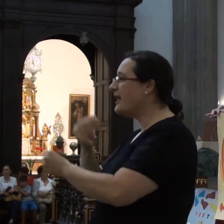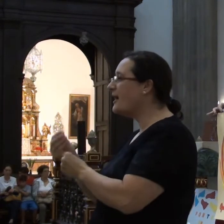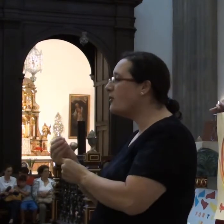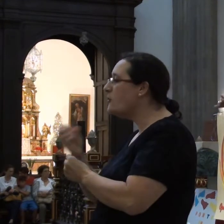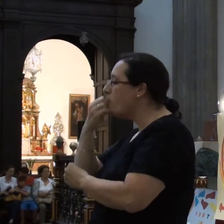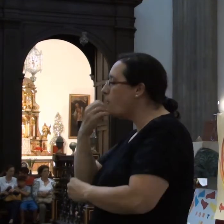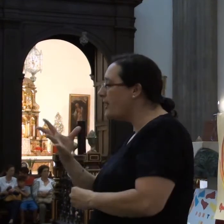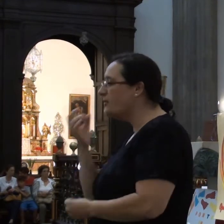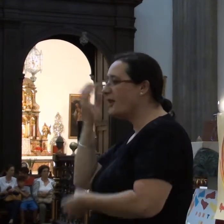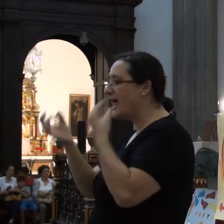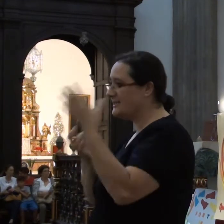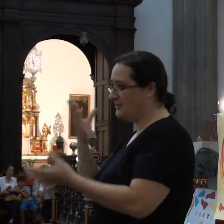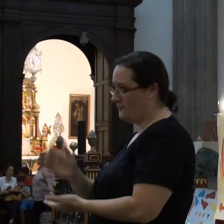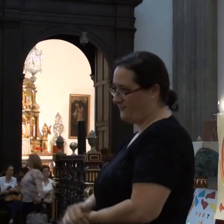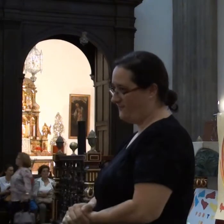acción